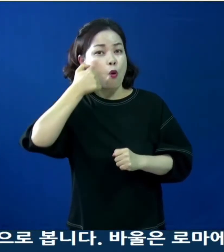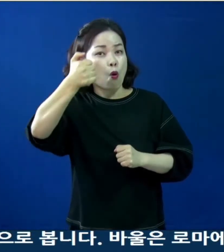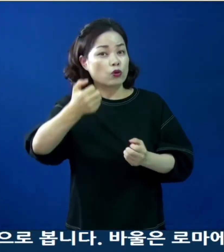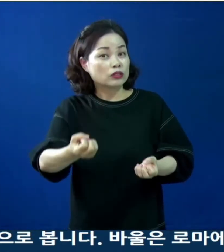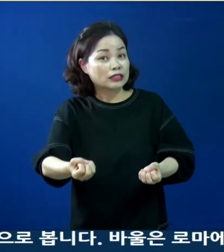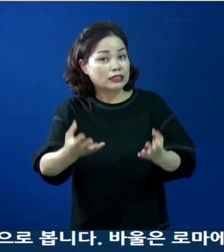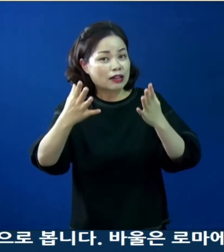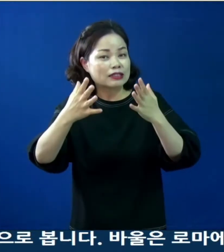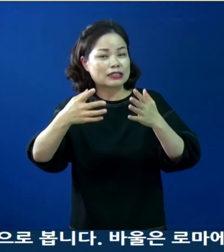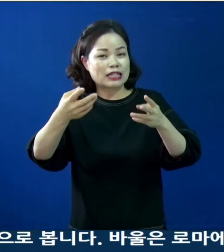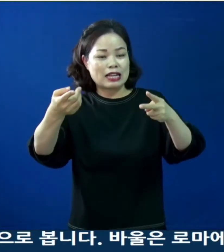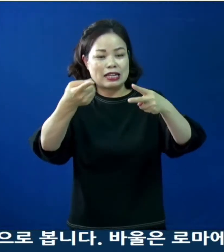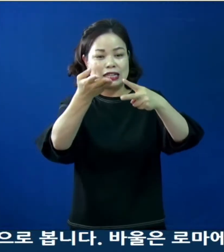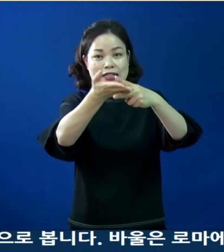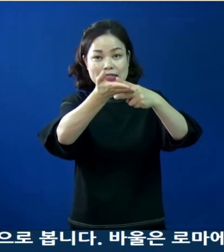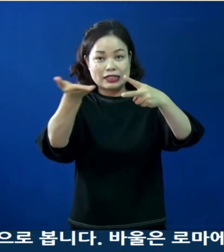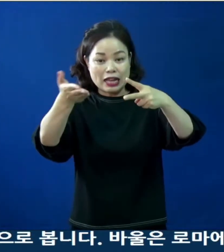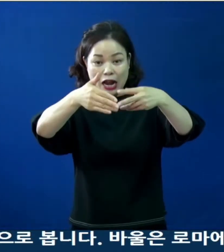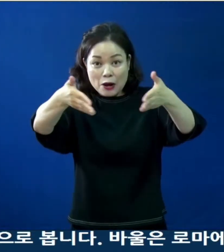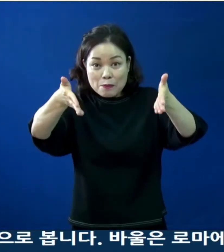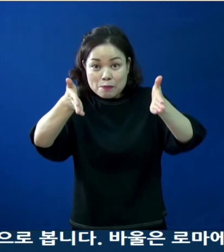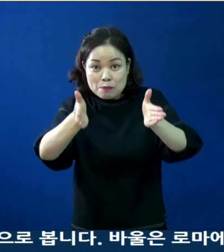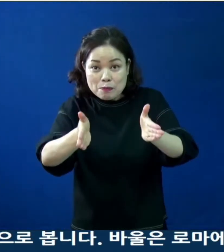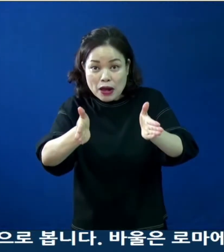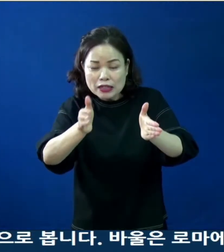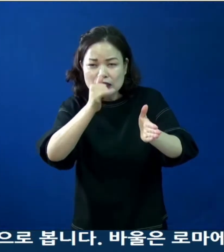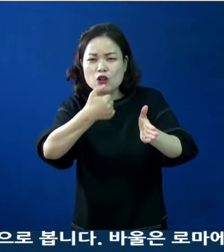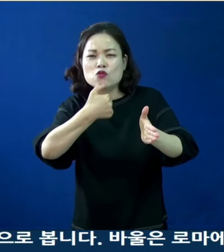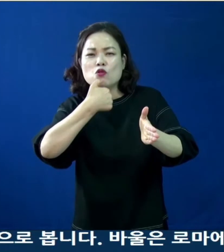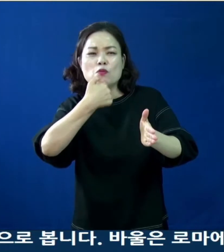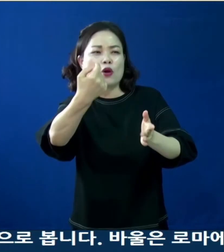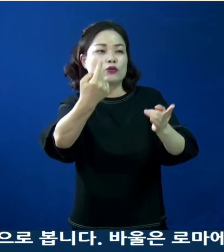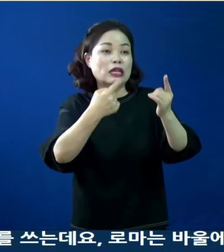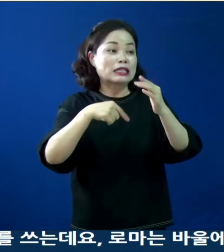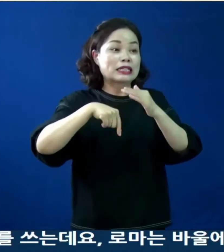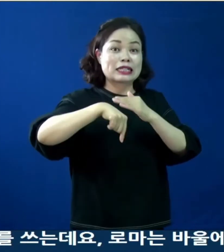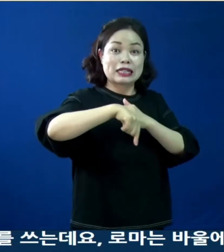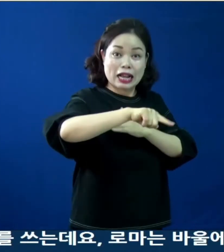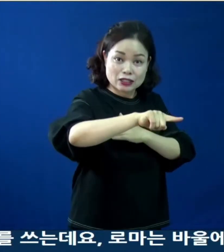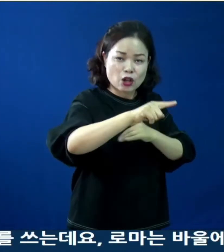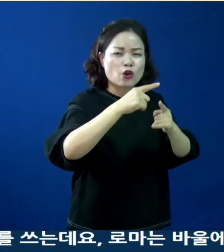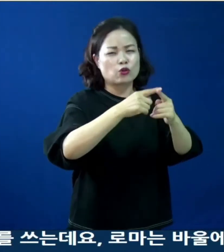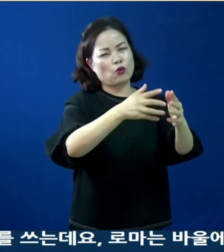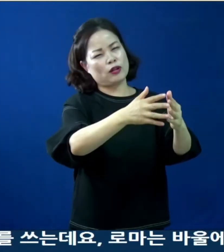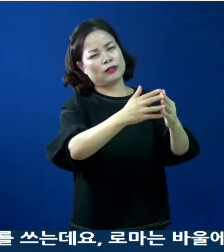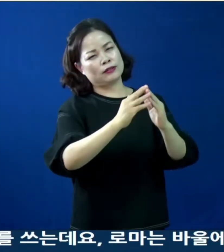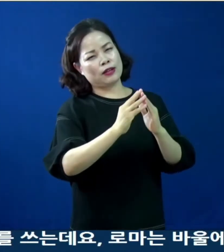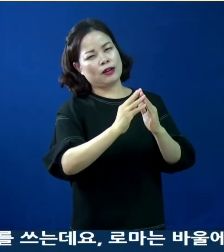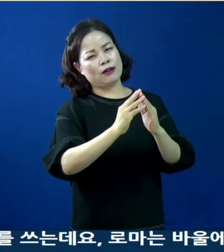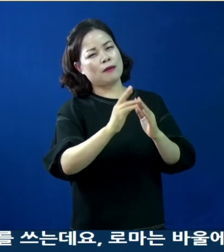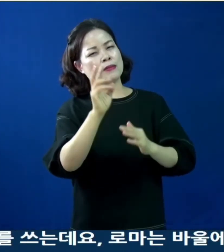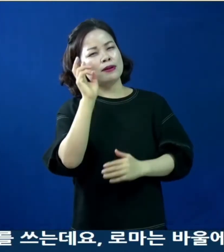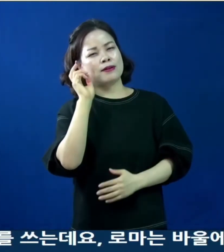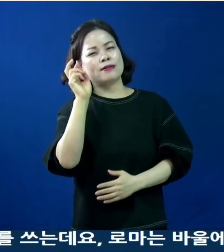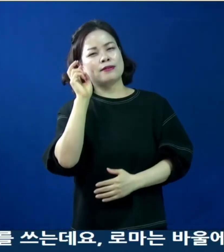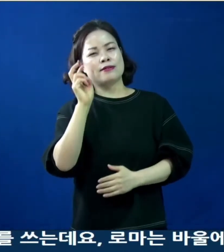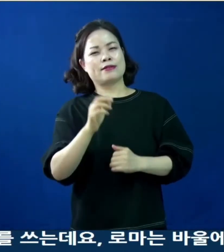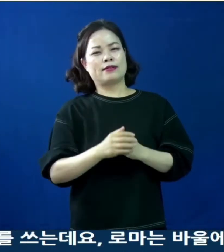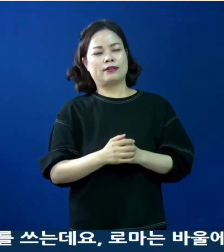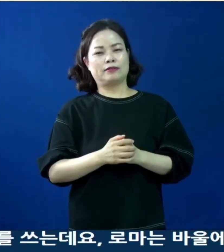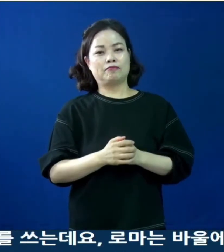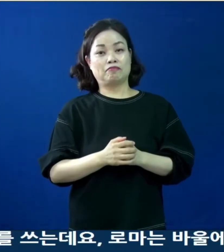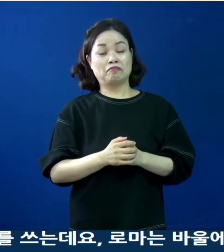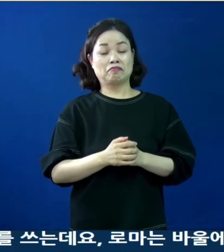때에 다락방에 있었던 로마에서 온 사람들이 돌아가서 교회를 세웠을 것이다. 이렇게 추정을 하고 있는데